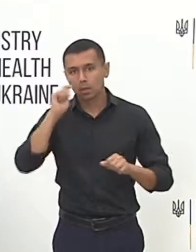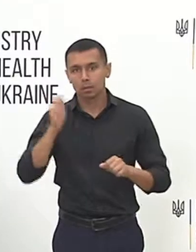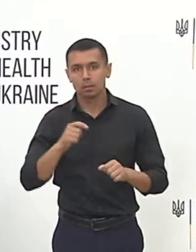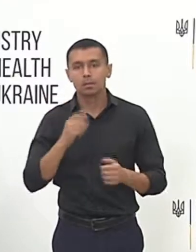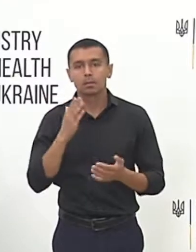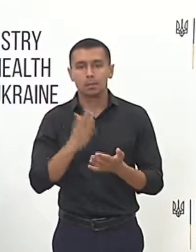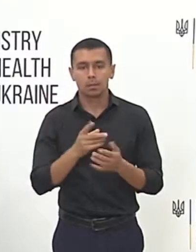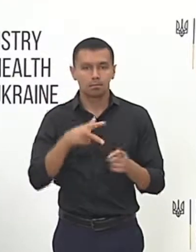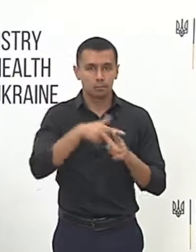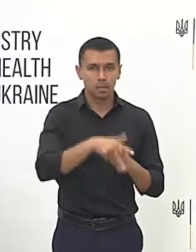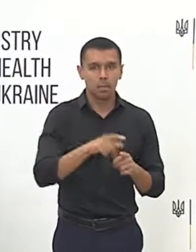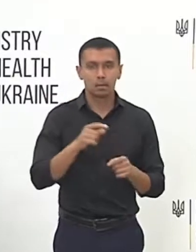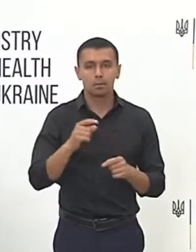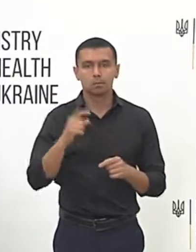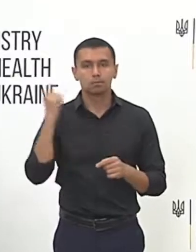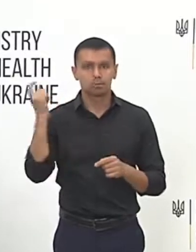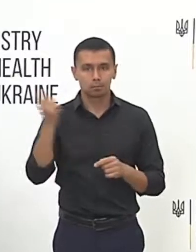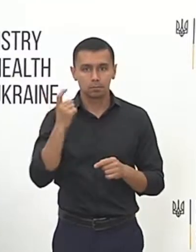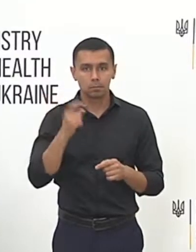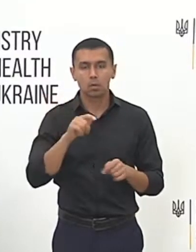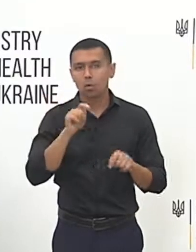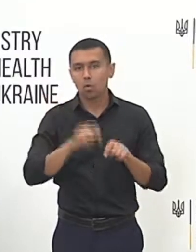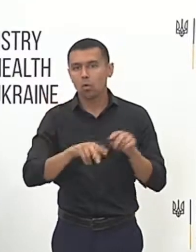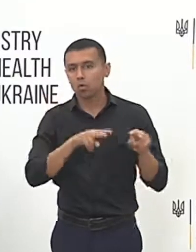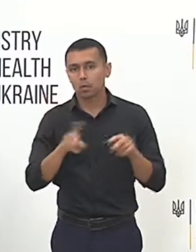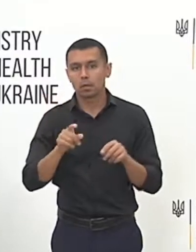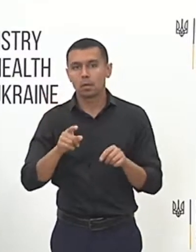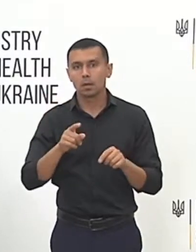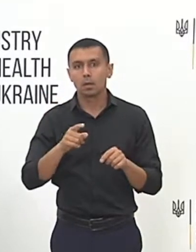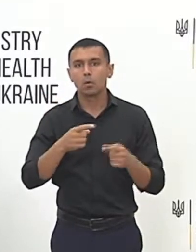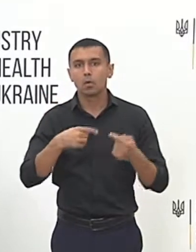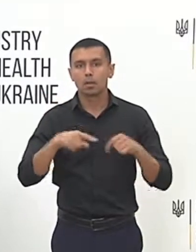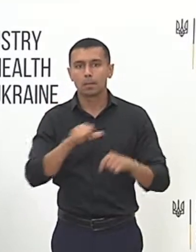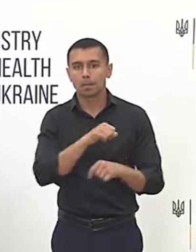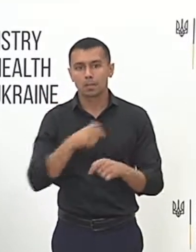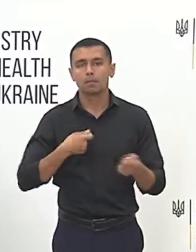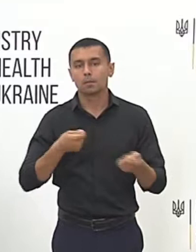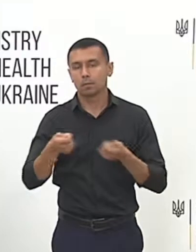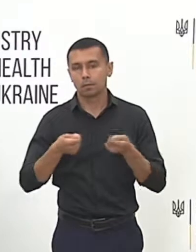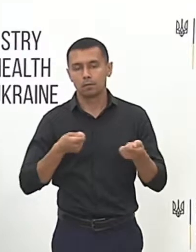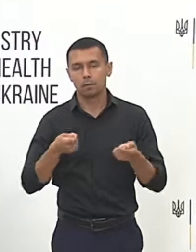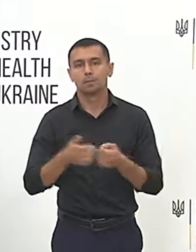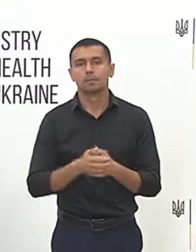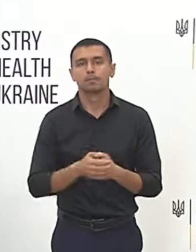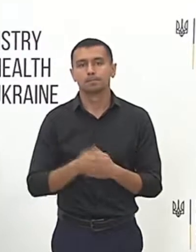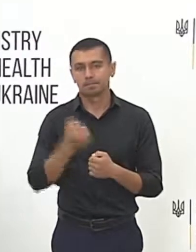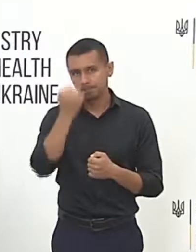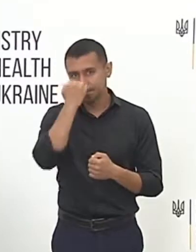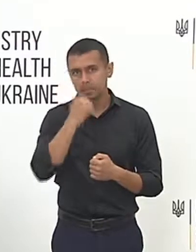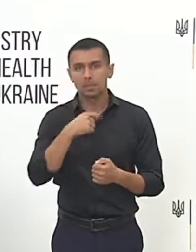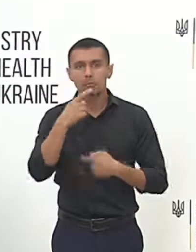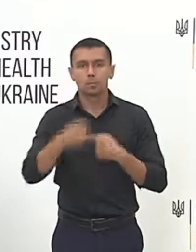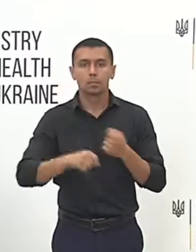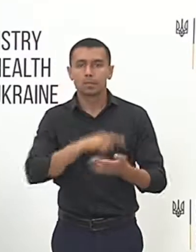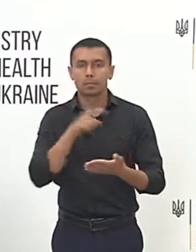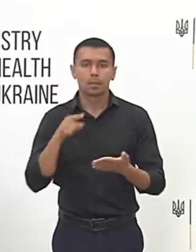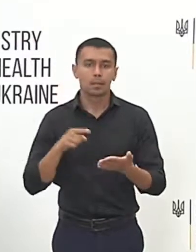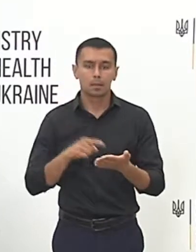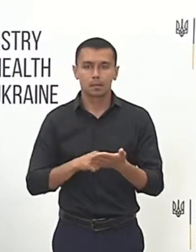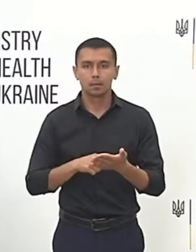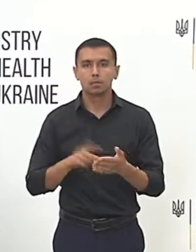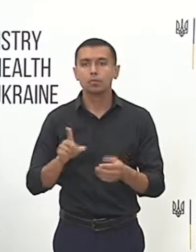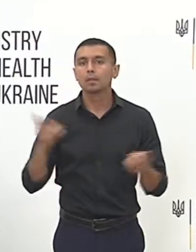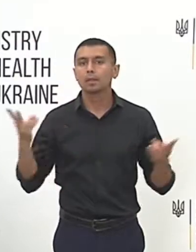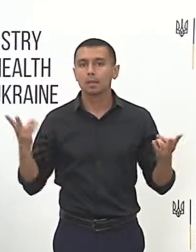України, лежить на суб'єктах господарювання, контроль на органах місцевого самоврядування. Дякую. Наступне запитання.